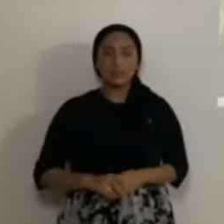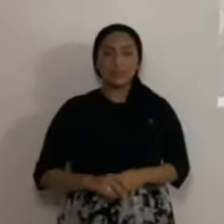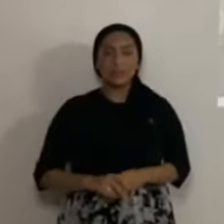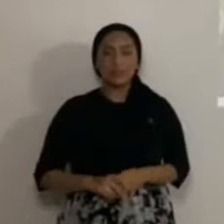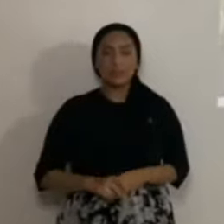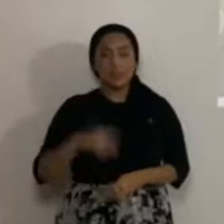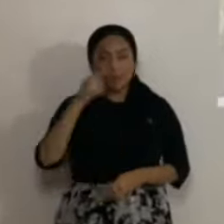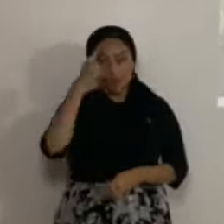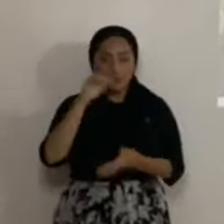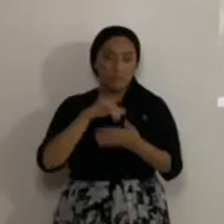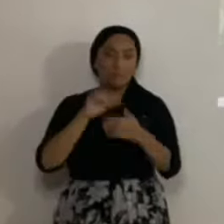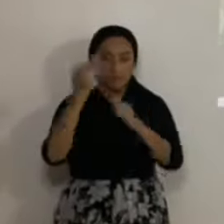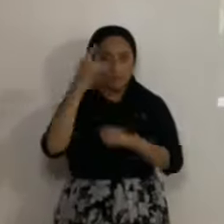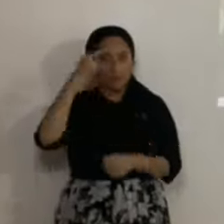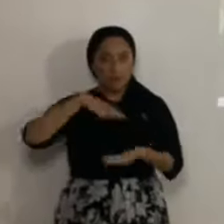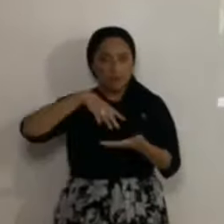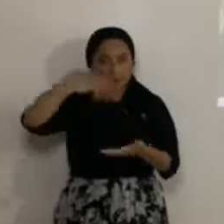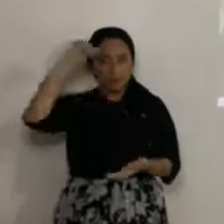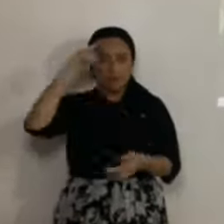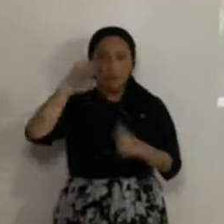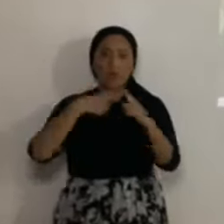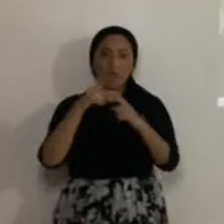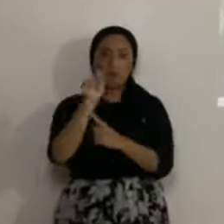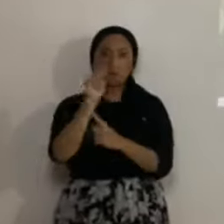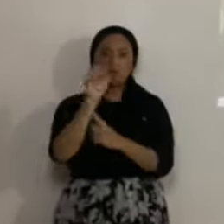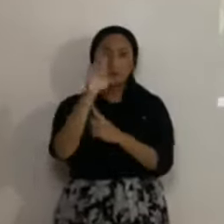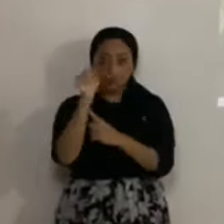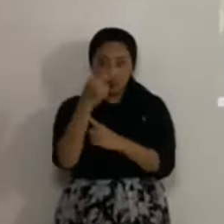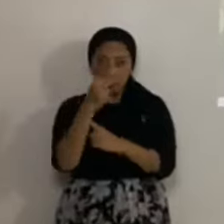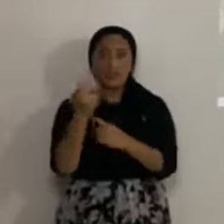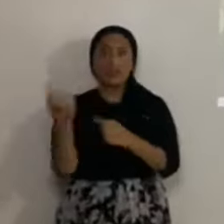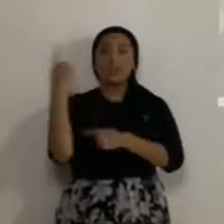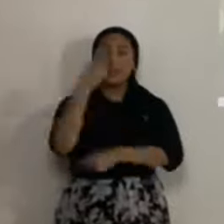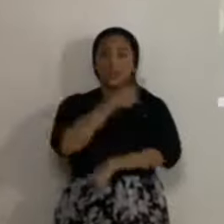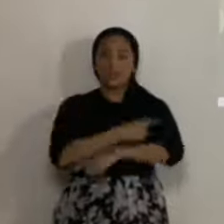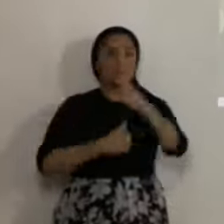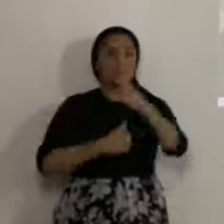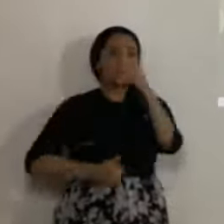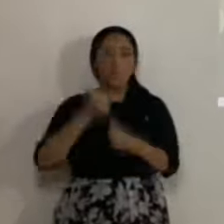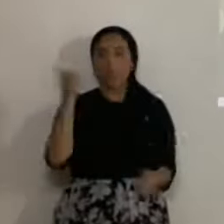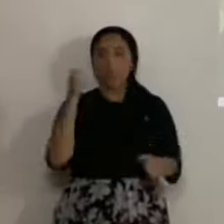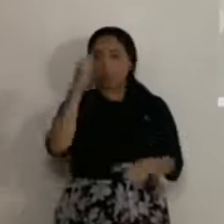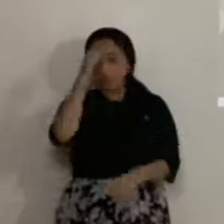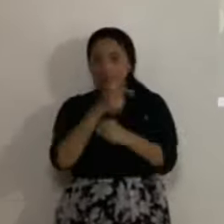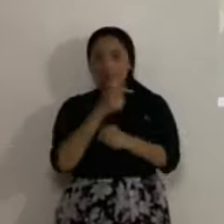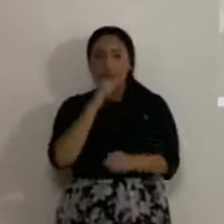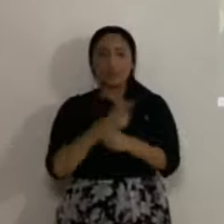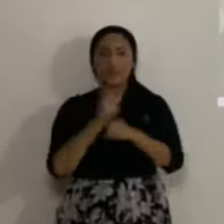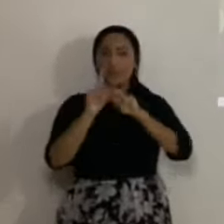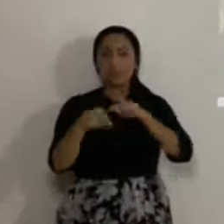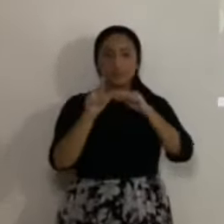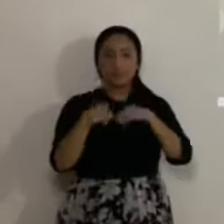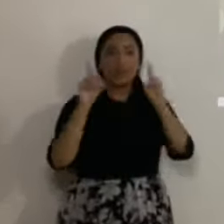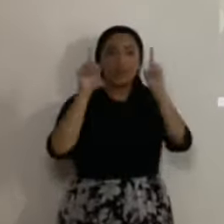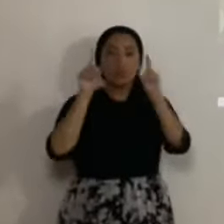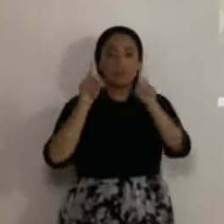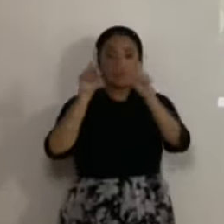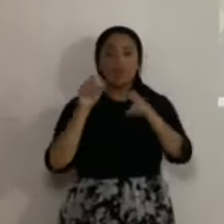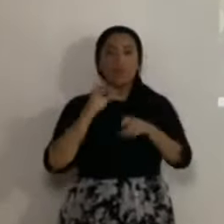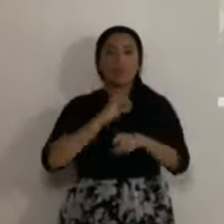porque para eso es el Shabbat, para estudiar Torah. Y es uno de los días que más y más hermanos y hermanas contestaron el examen.